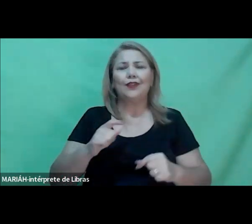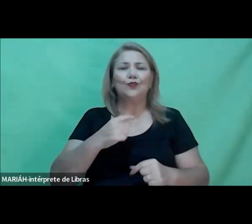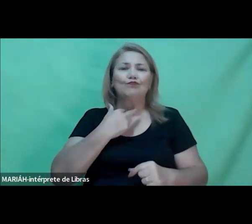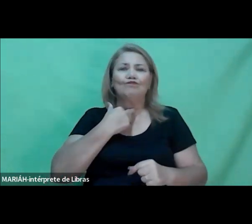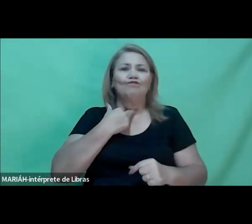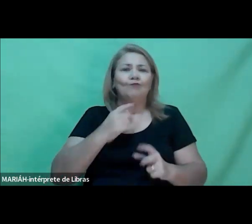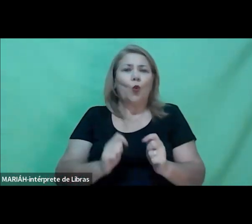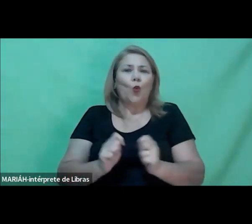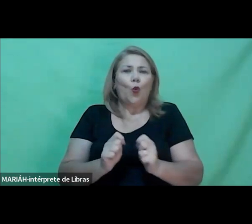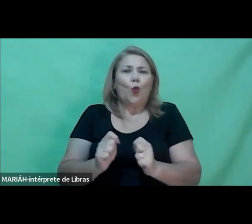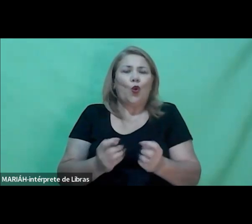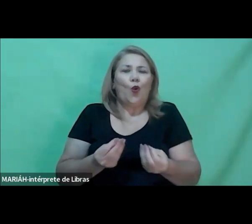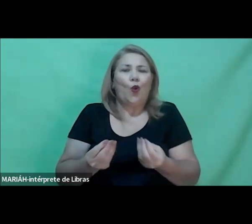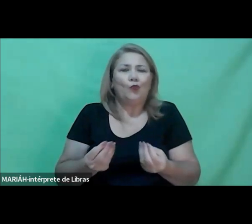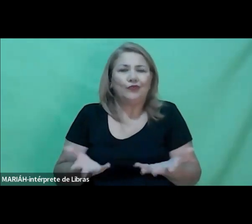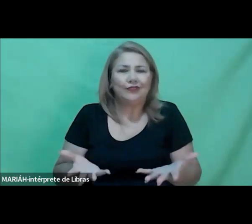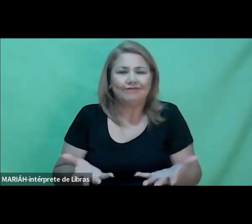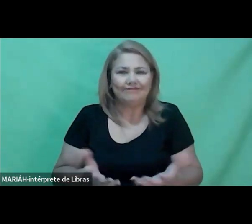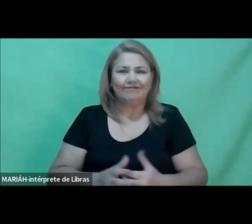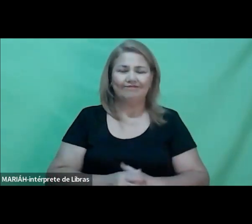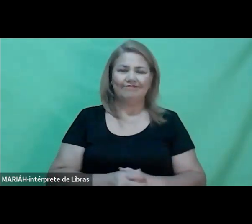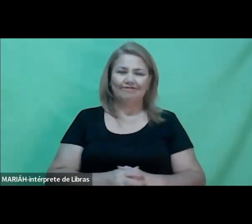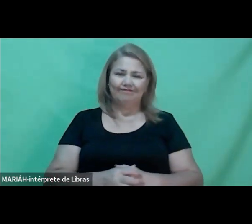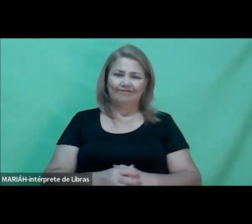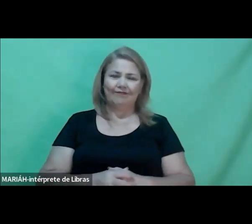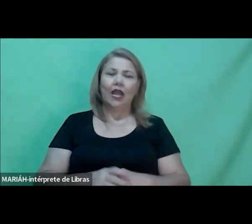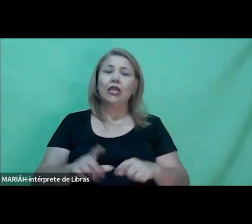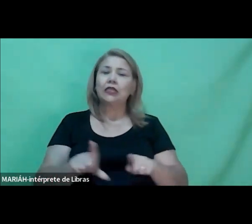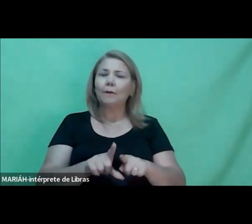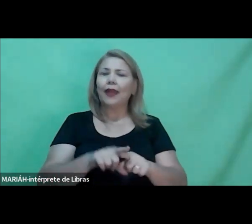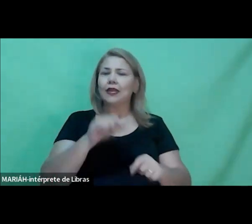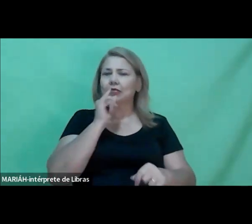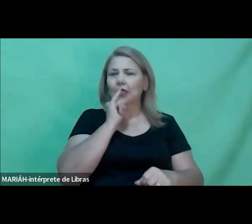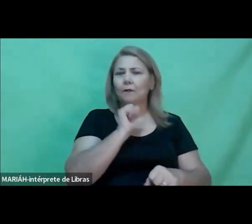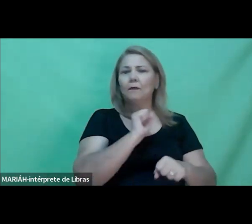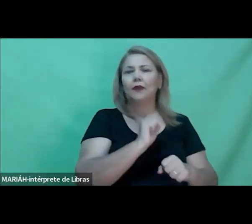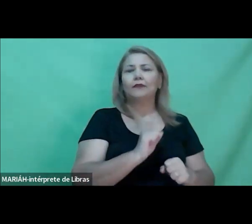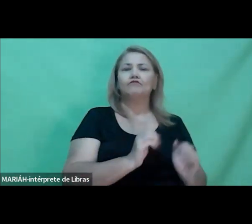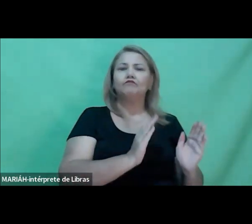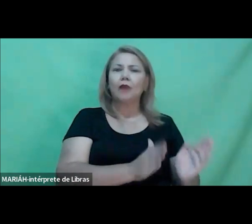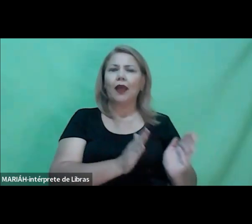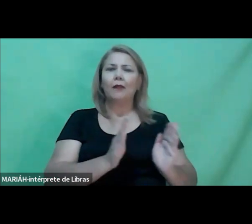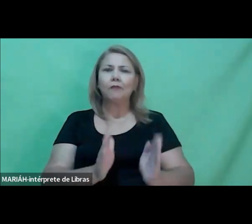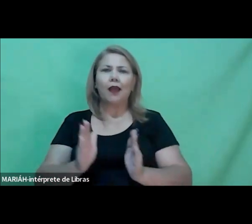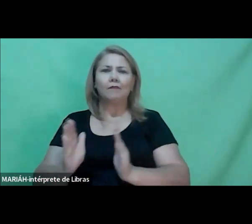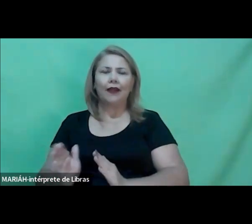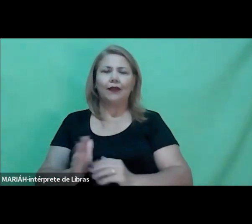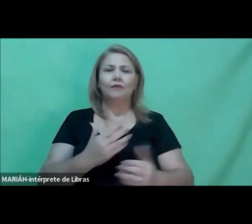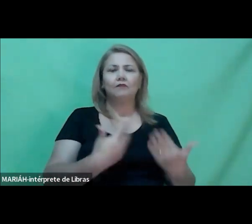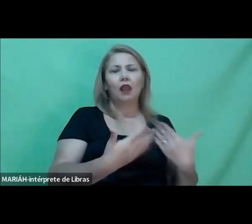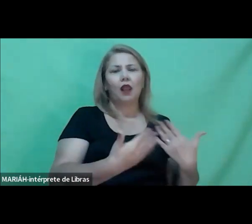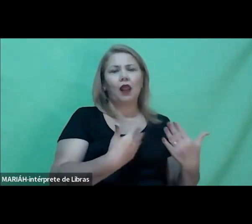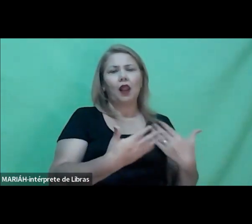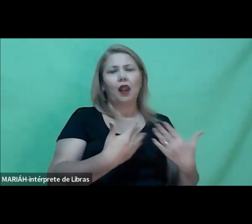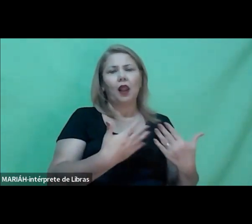controlar otra es los los turnos en la conversación no este aspecto es fundamental para que los mensajes fluyan